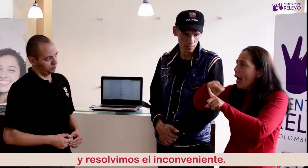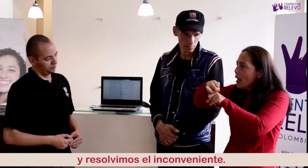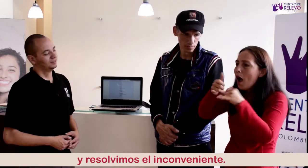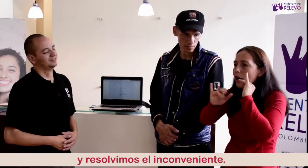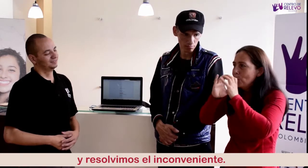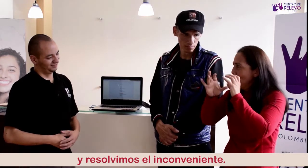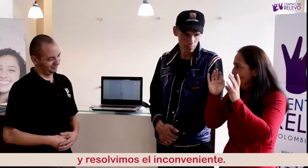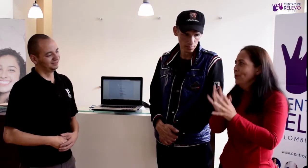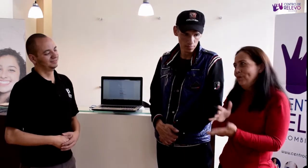inconveniente.